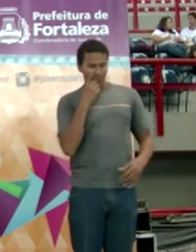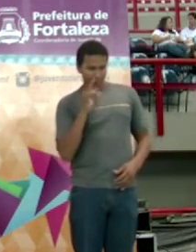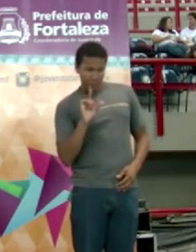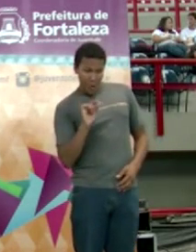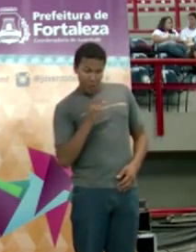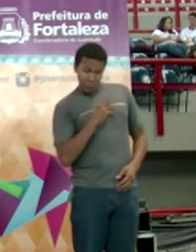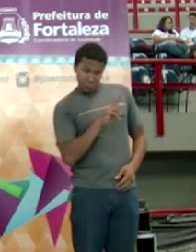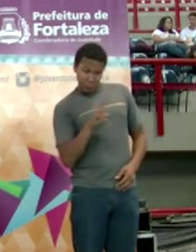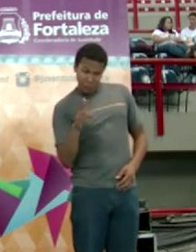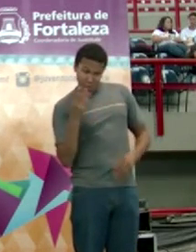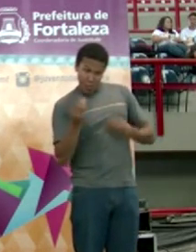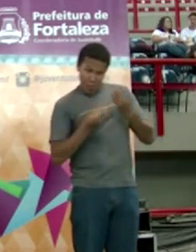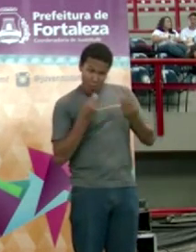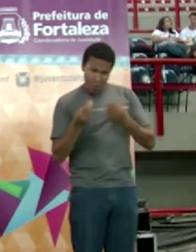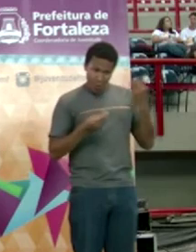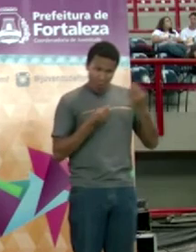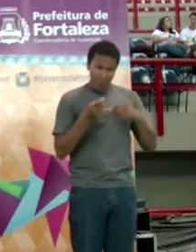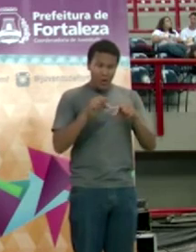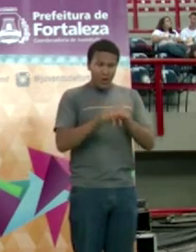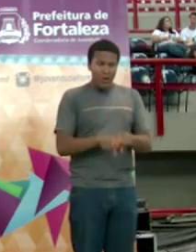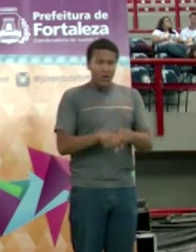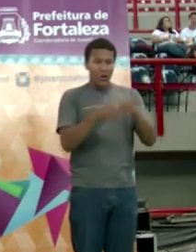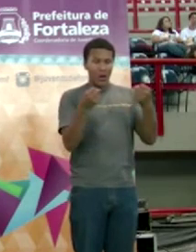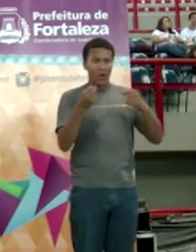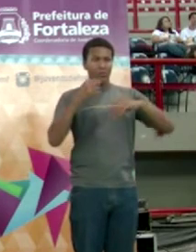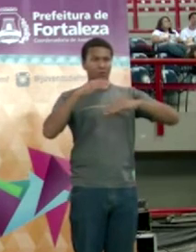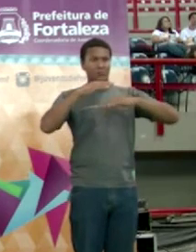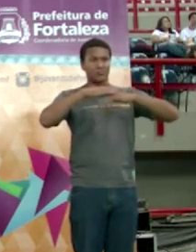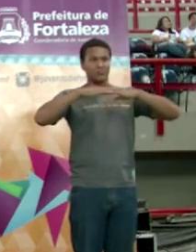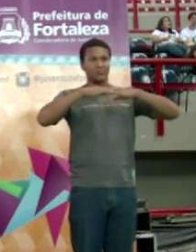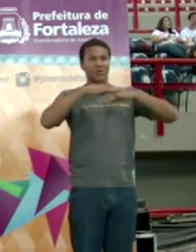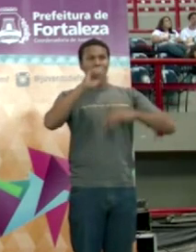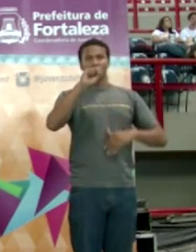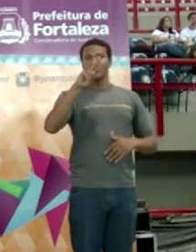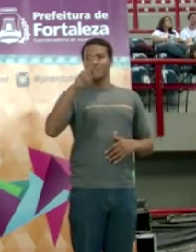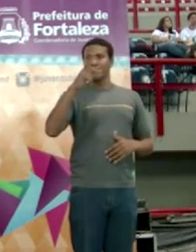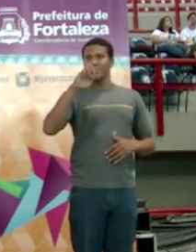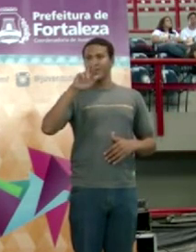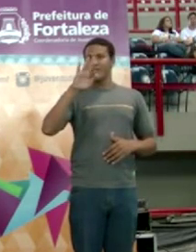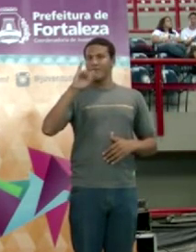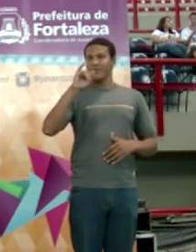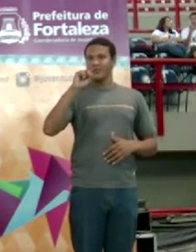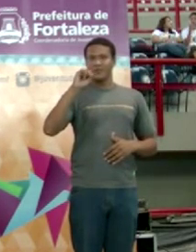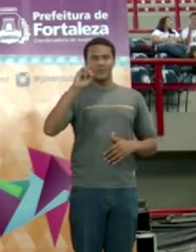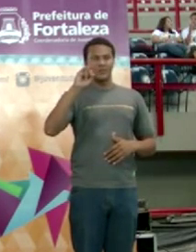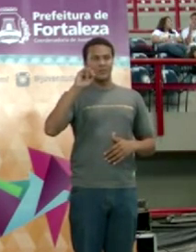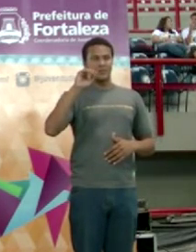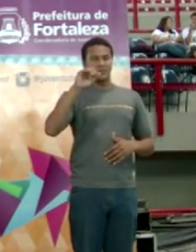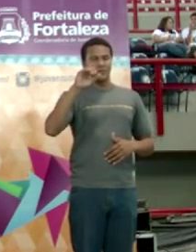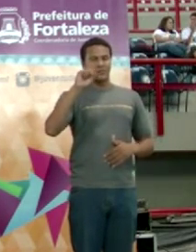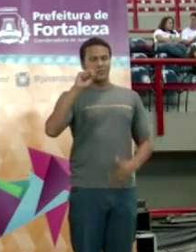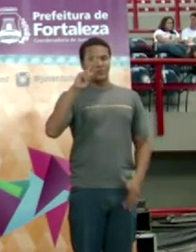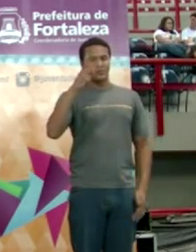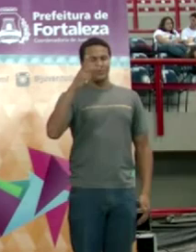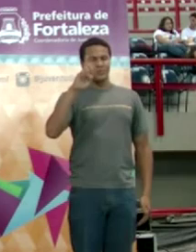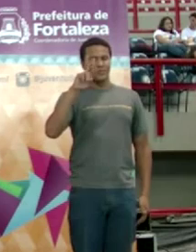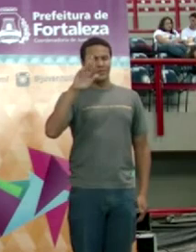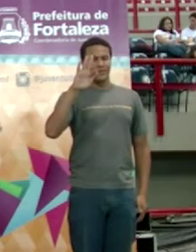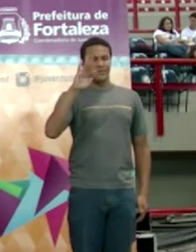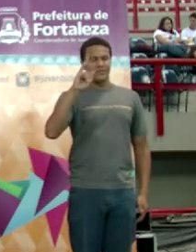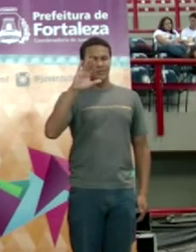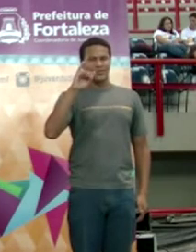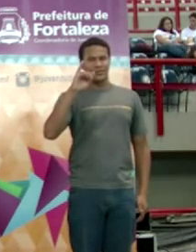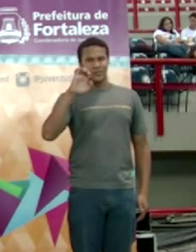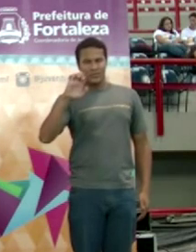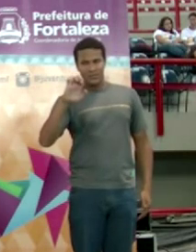tensão, né, quebra da tensão superficial por detergente. Vai ter inúmeros vídeos lá que mostram isso aí, tá? Então, se você é daqueles mais preguiçosos, mais que